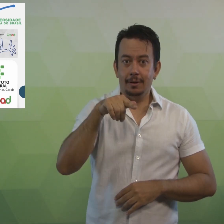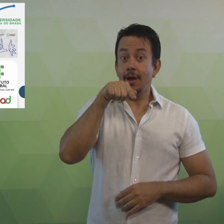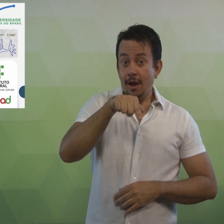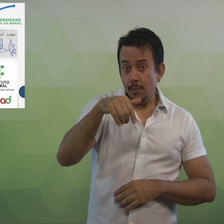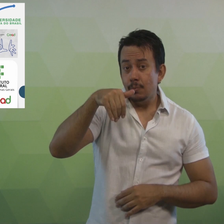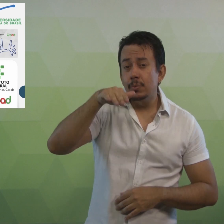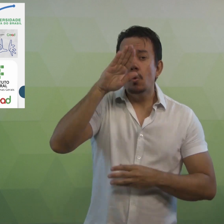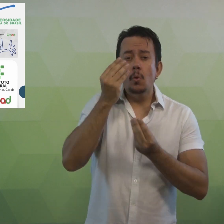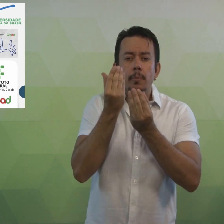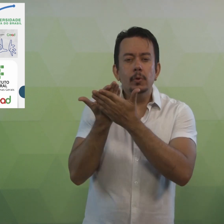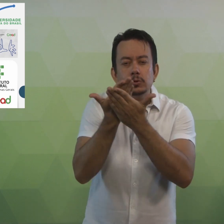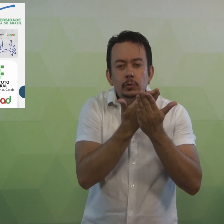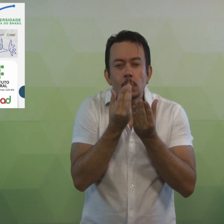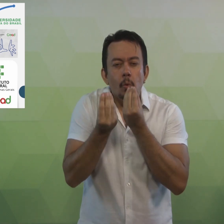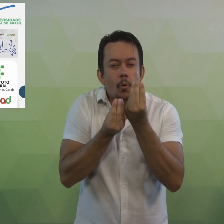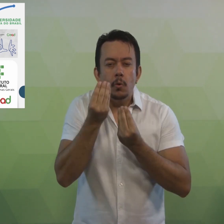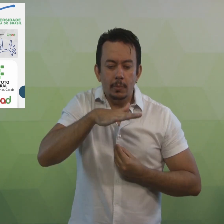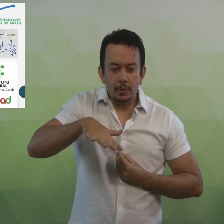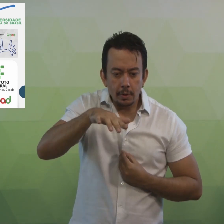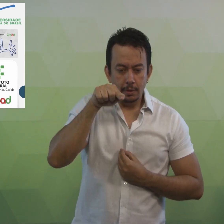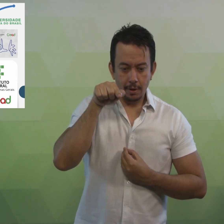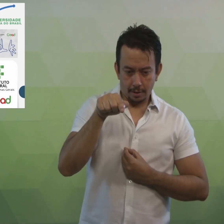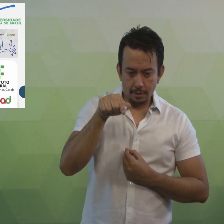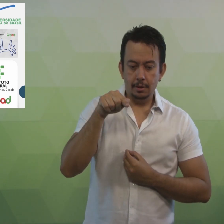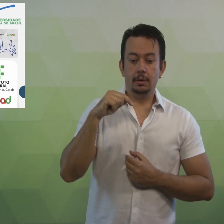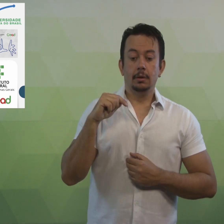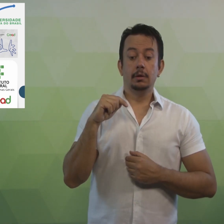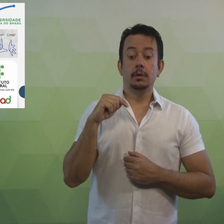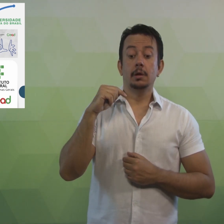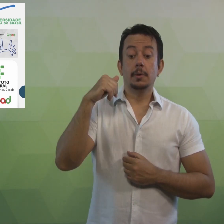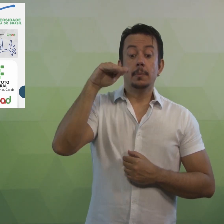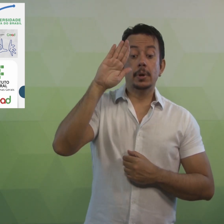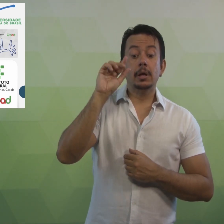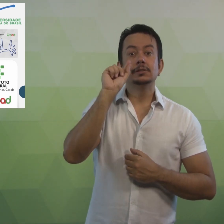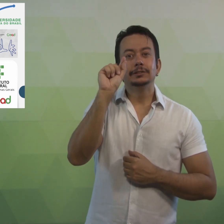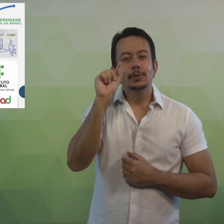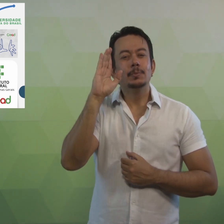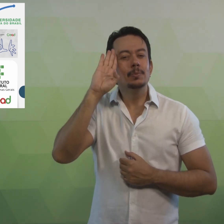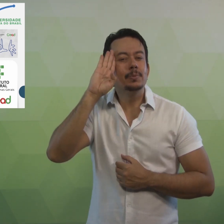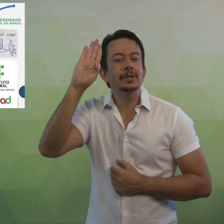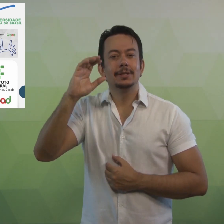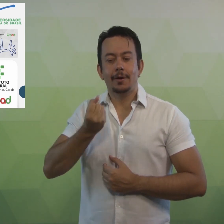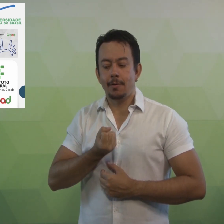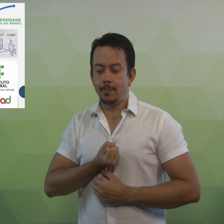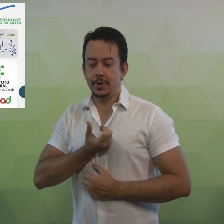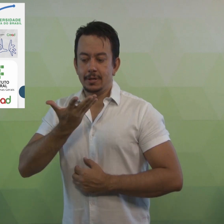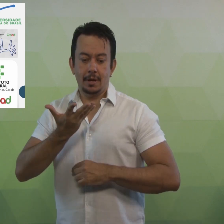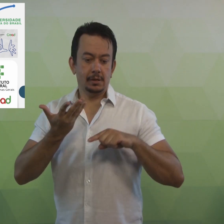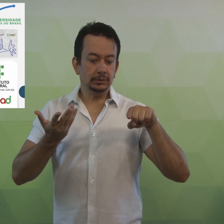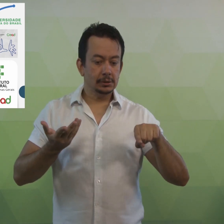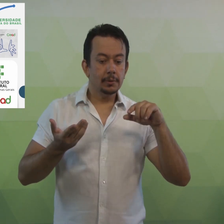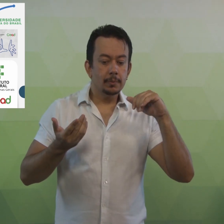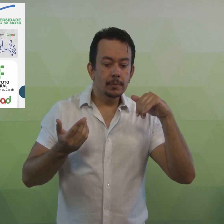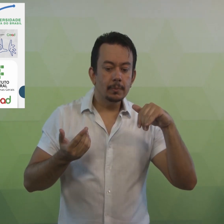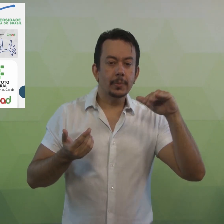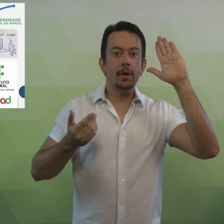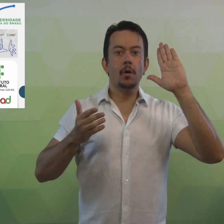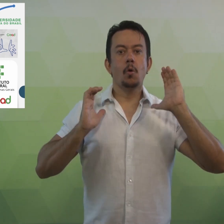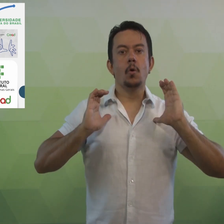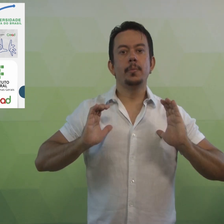resultado favorável. E os estudos mostram sobre isso, da importância desse relacionamento, da comunicação e